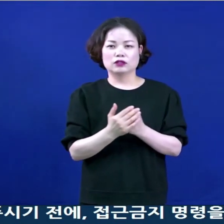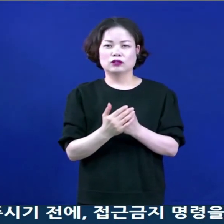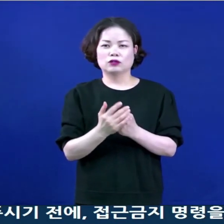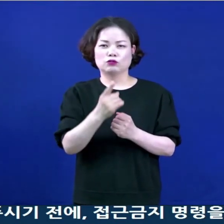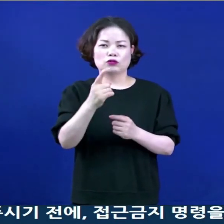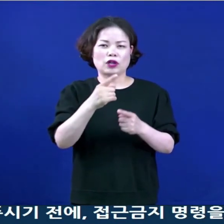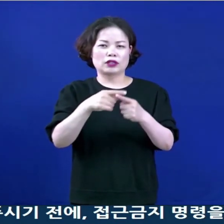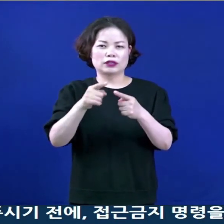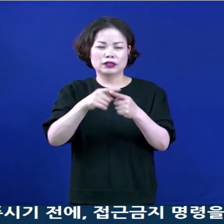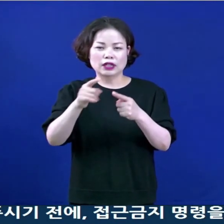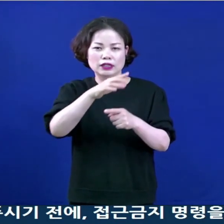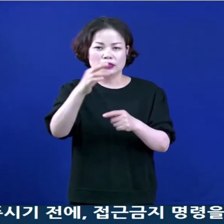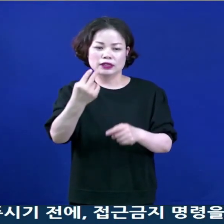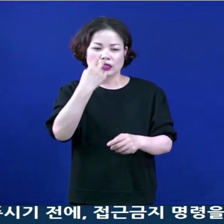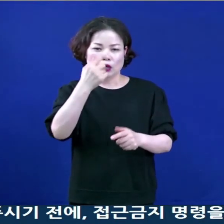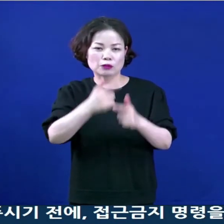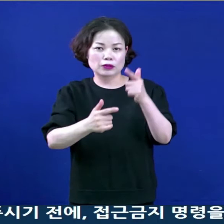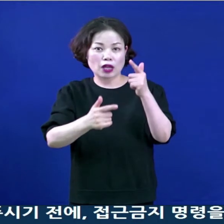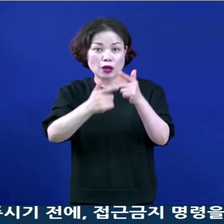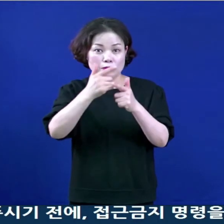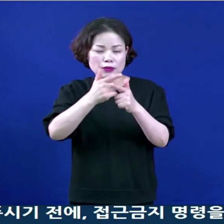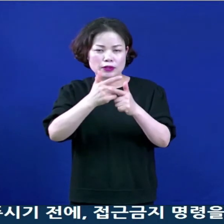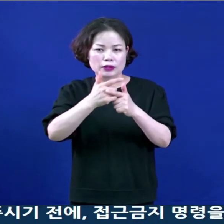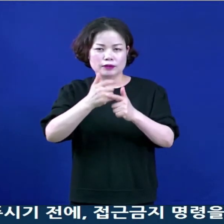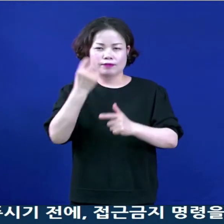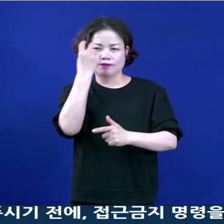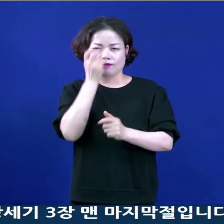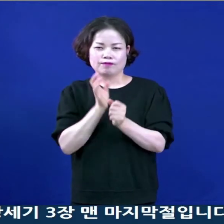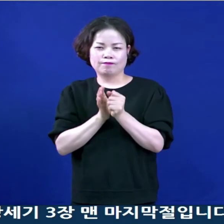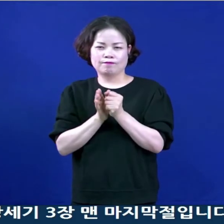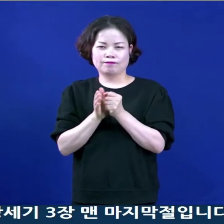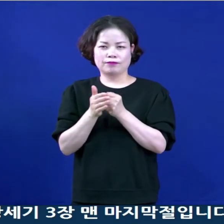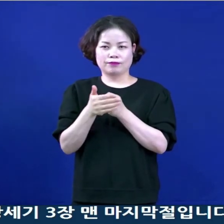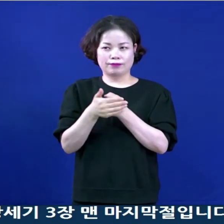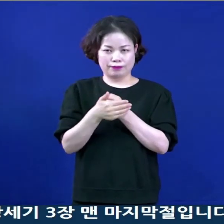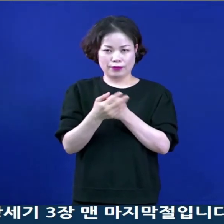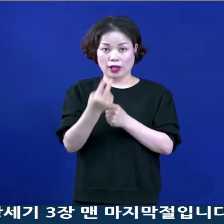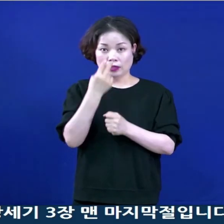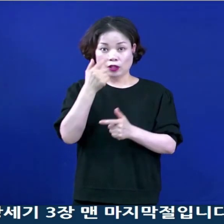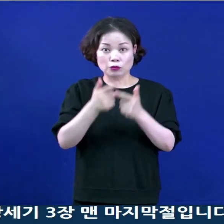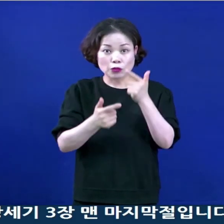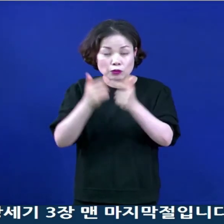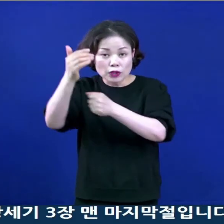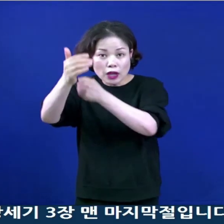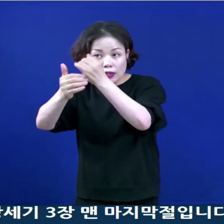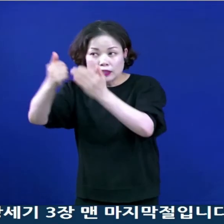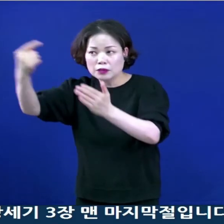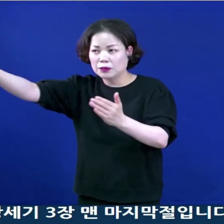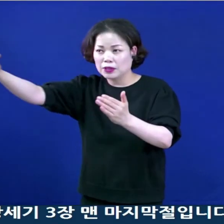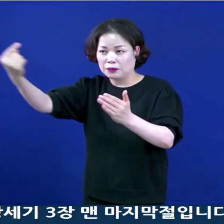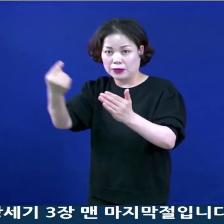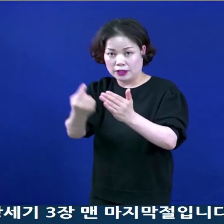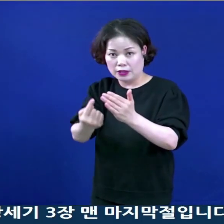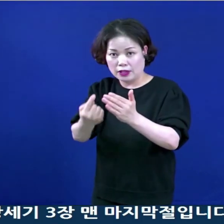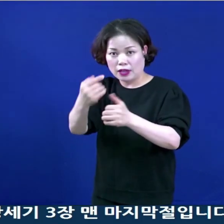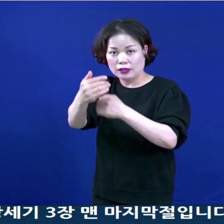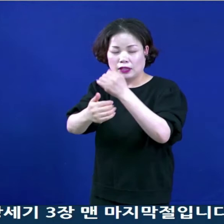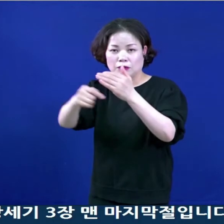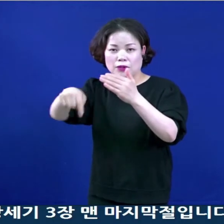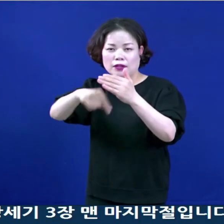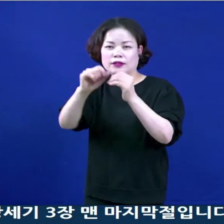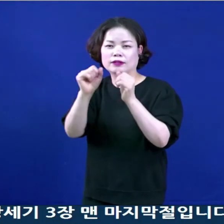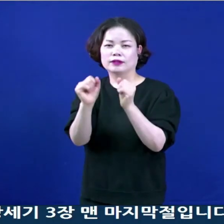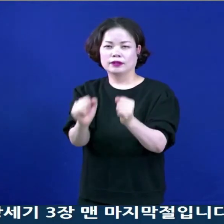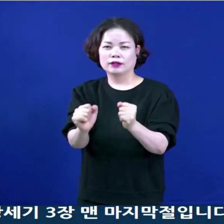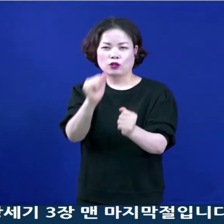불칼을 세워 생명나무의 길을 지키게 하시느라. 생명나무란 하나님의 임재가 있는 곳, 하나님이 그 안에 계신